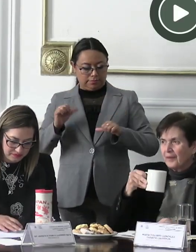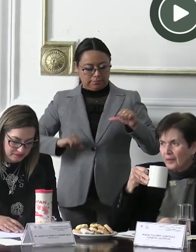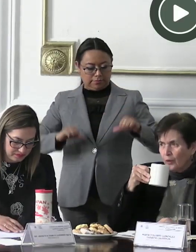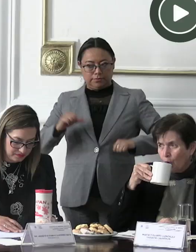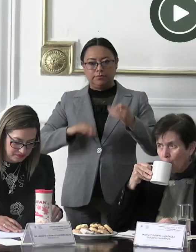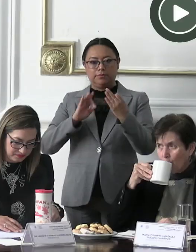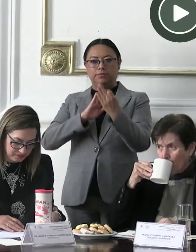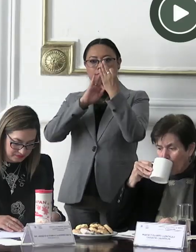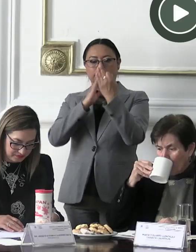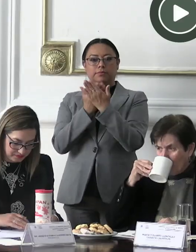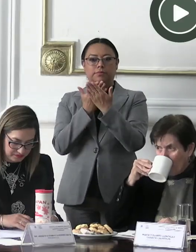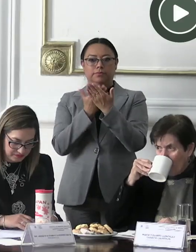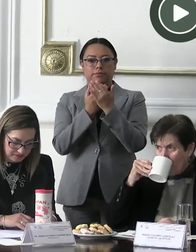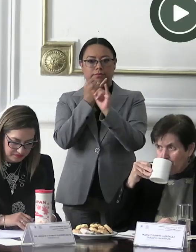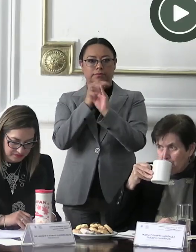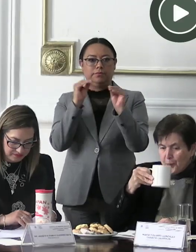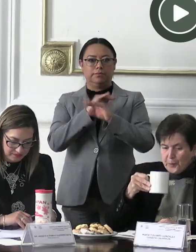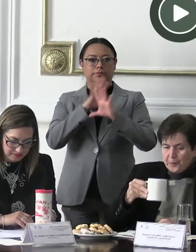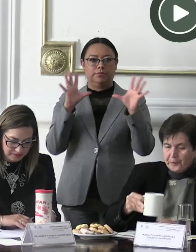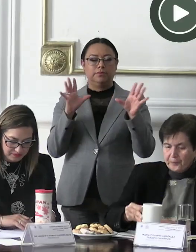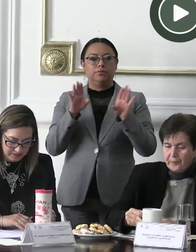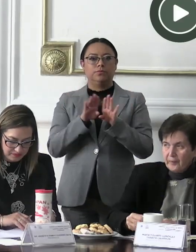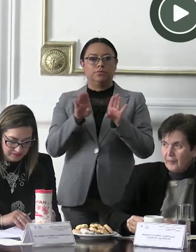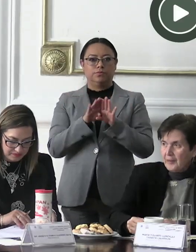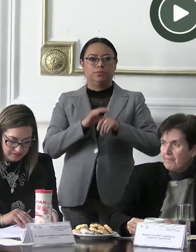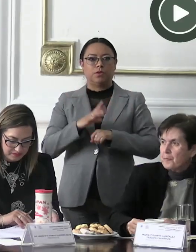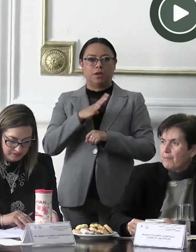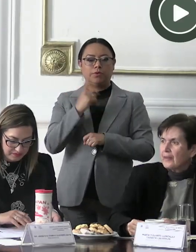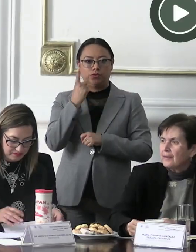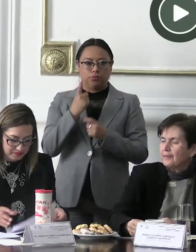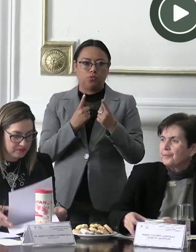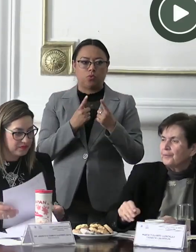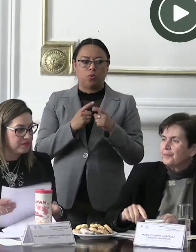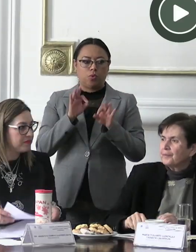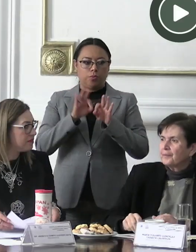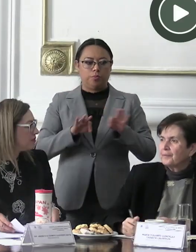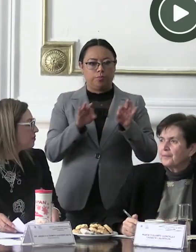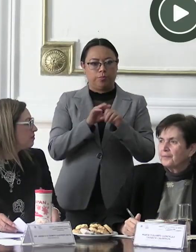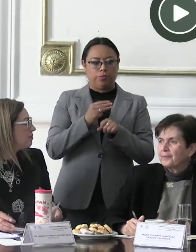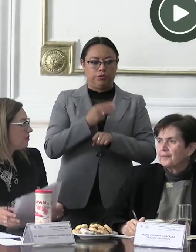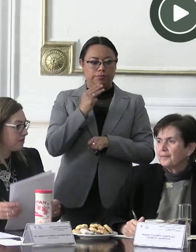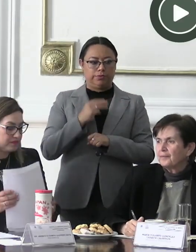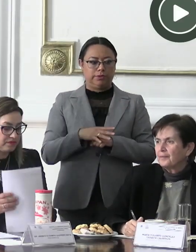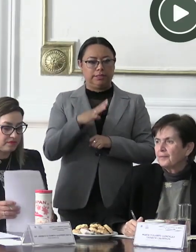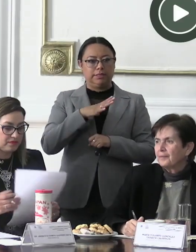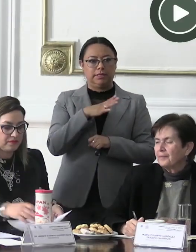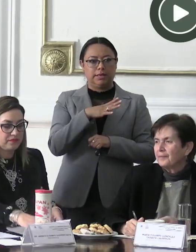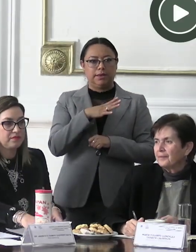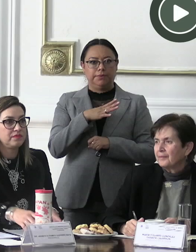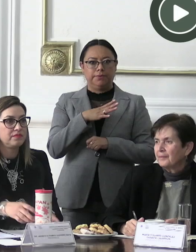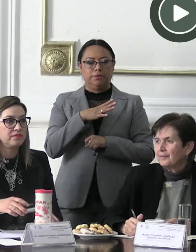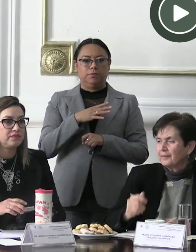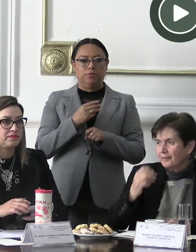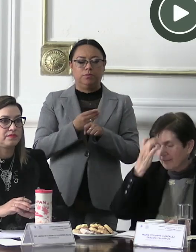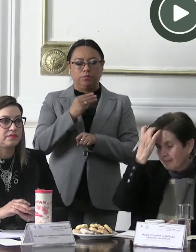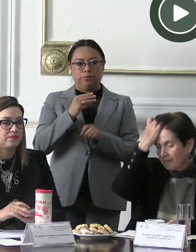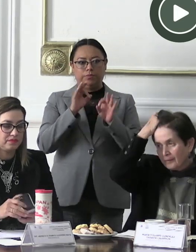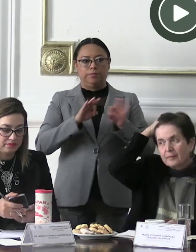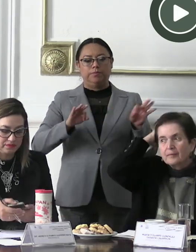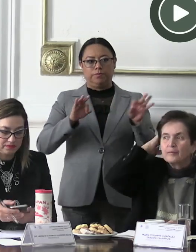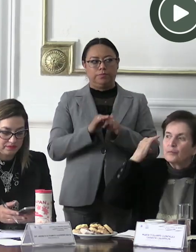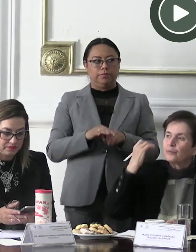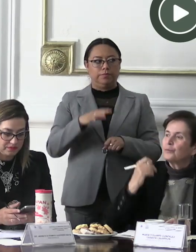y de transparencia en un organismo tan importante como es quien vela, quien está encargado